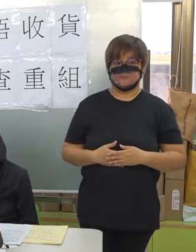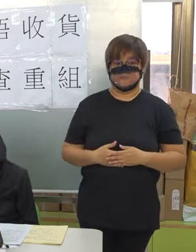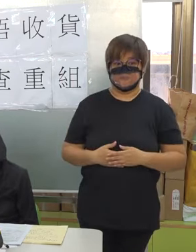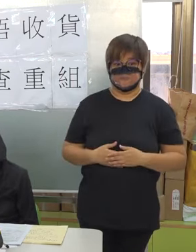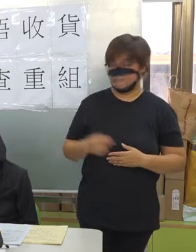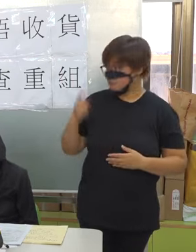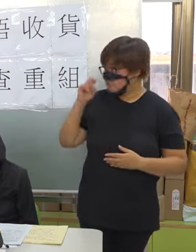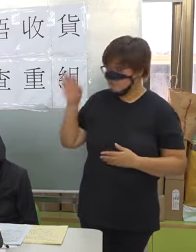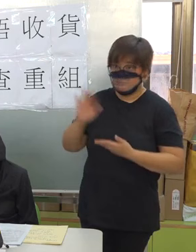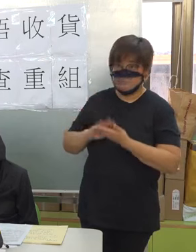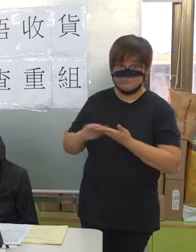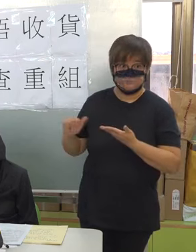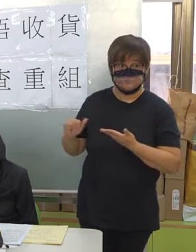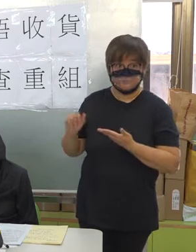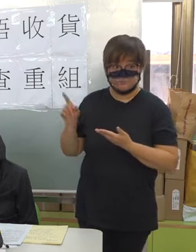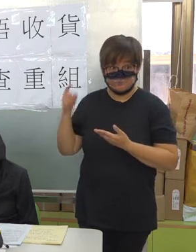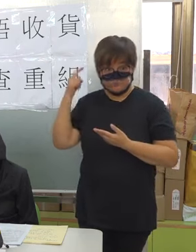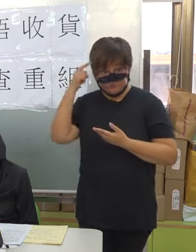續。